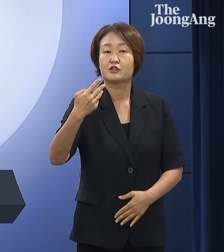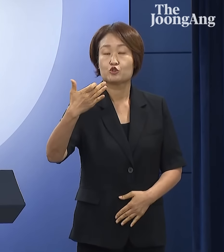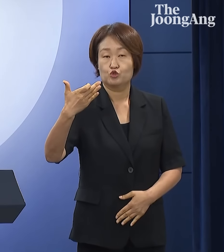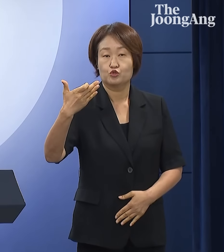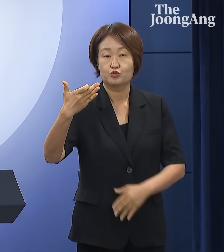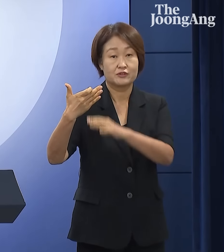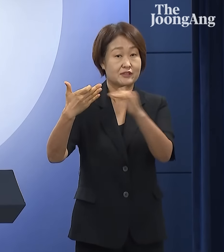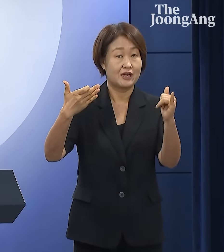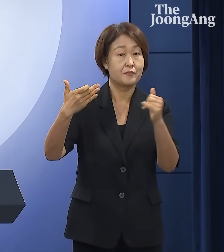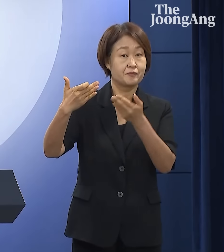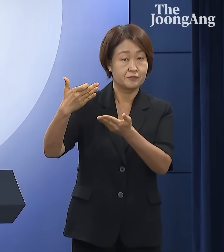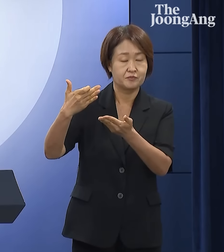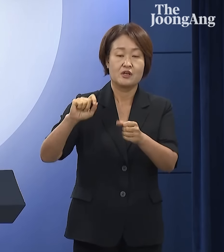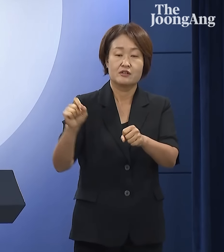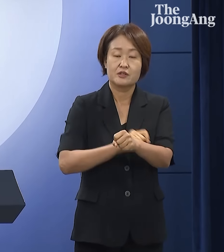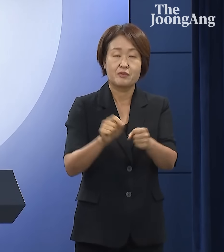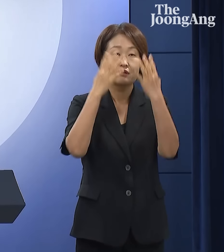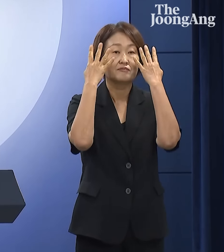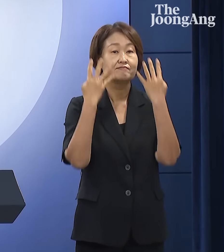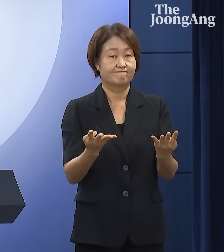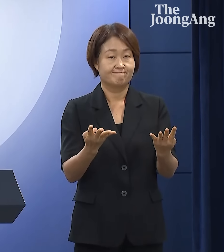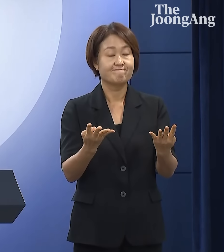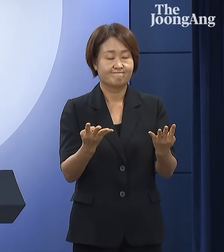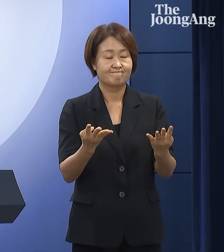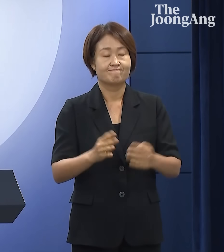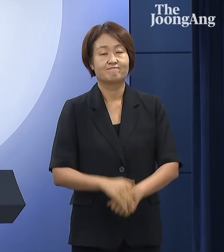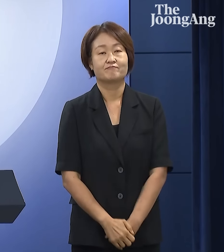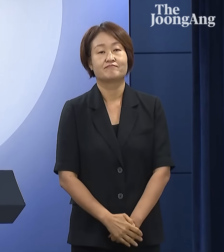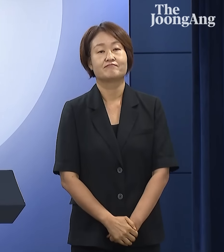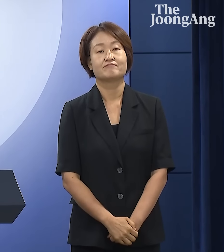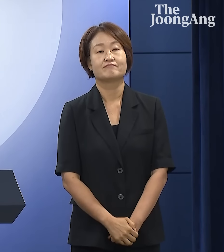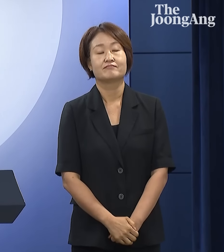1,219명에 대하여 특별 사면을 단행합니다.